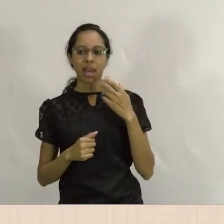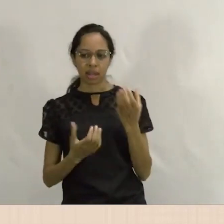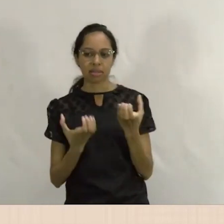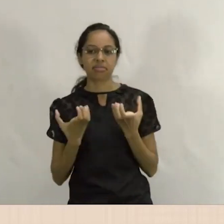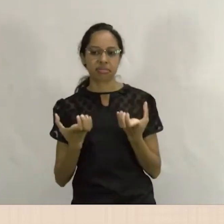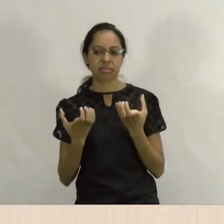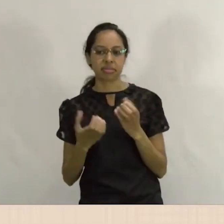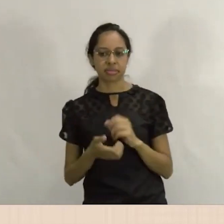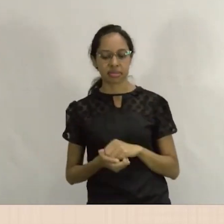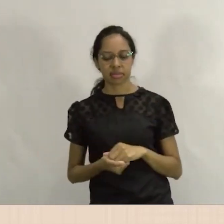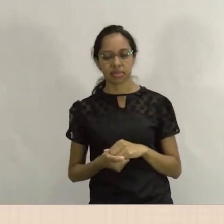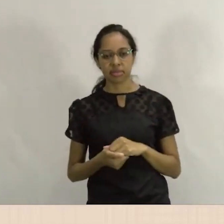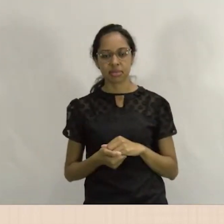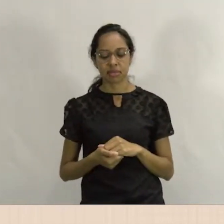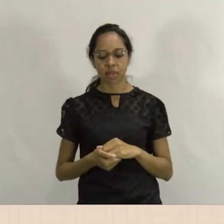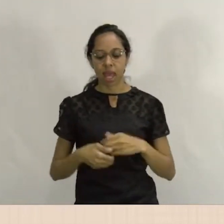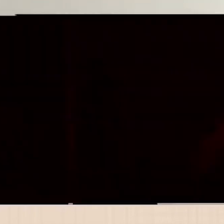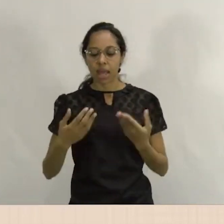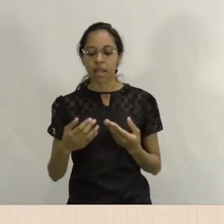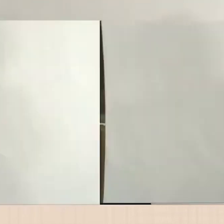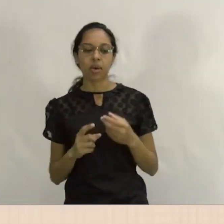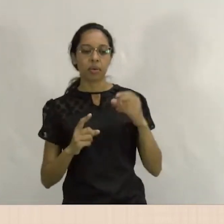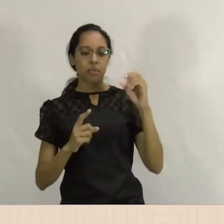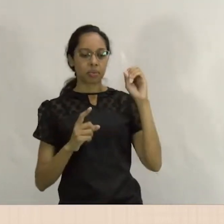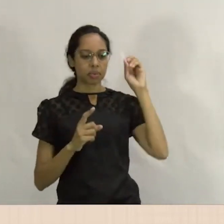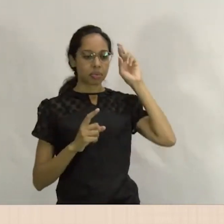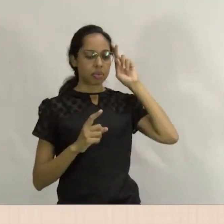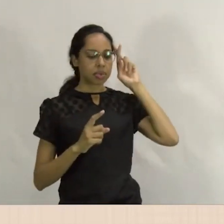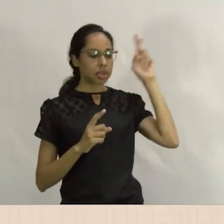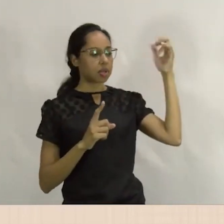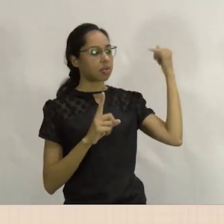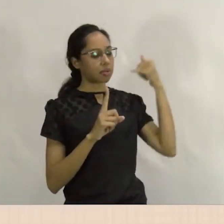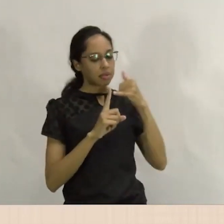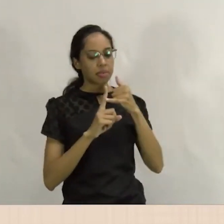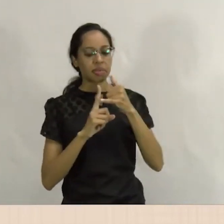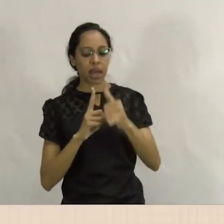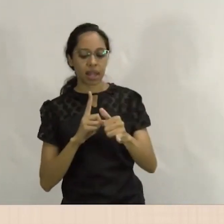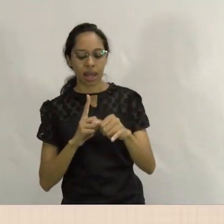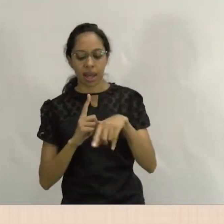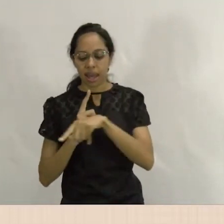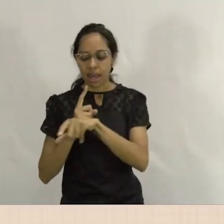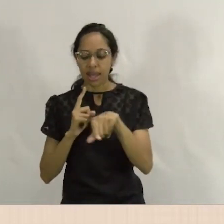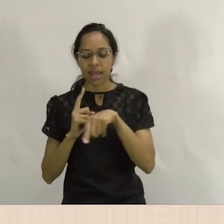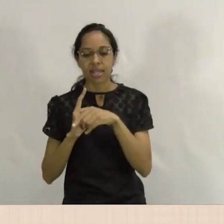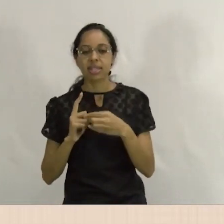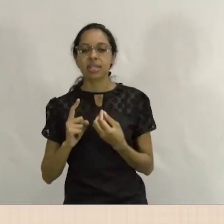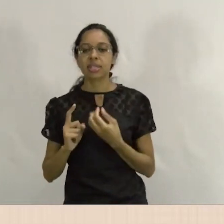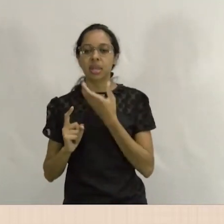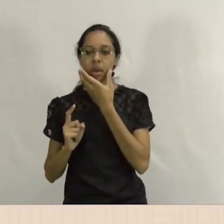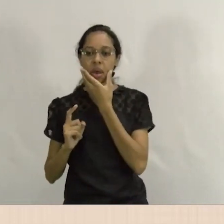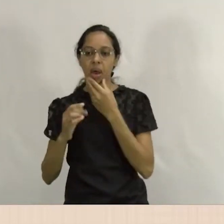Irmãos, em vez da palavra profética, esses falsos mestres,